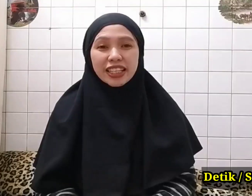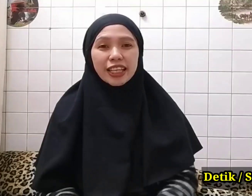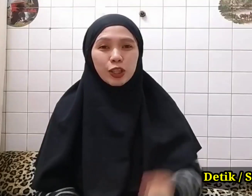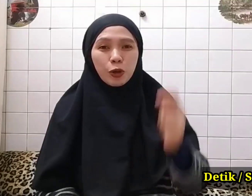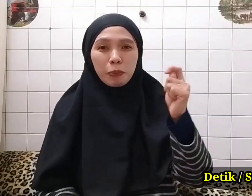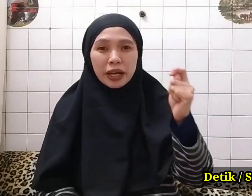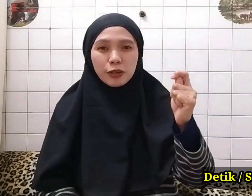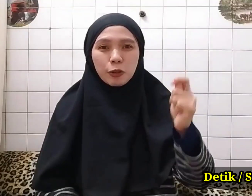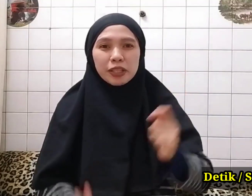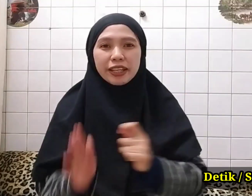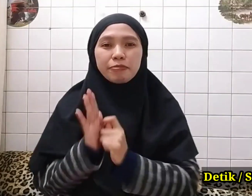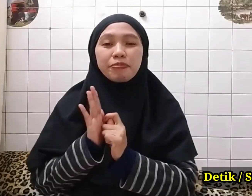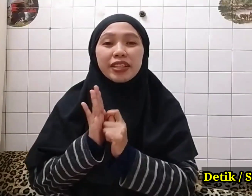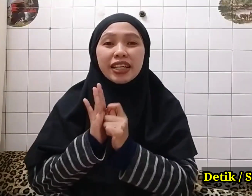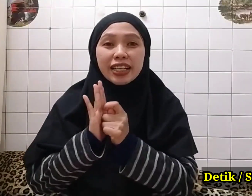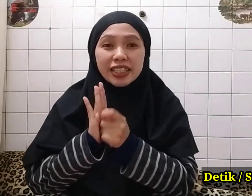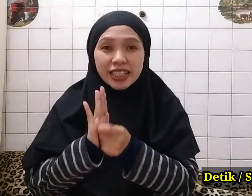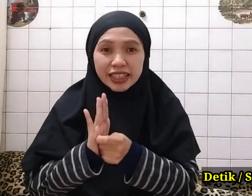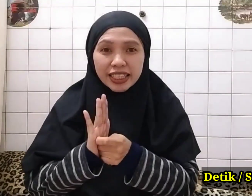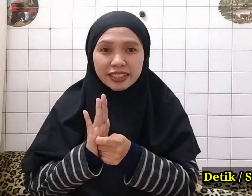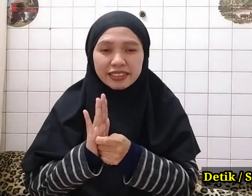Detik itu pakai huruf T. Detik.